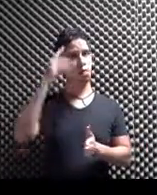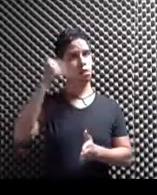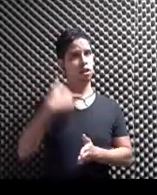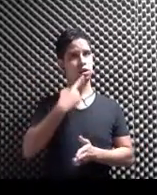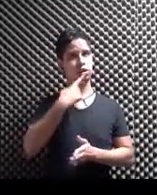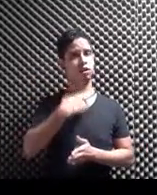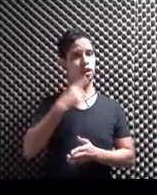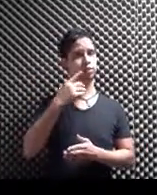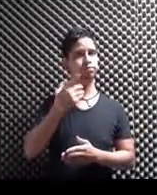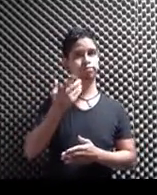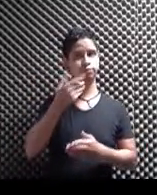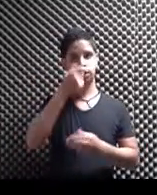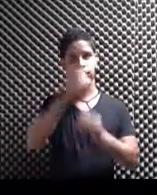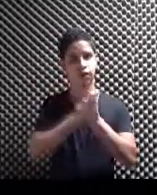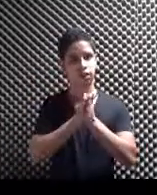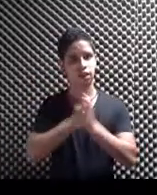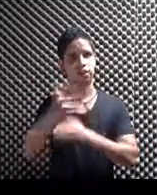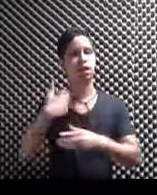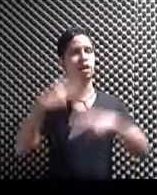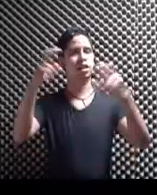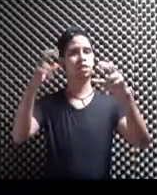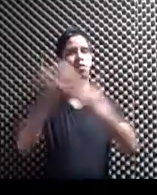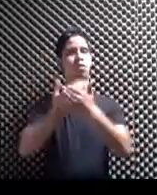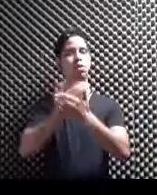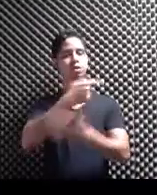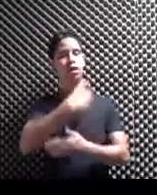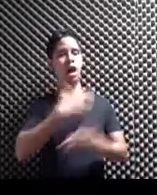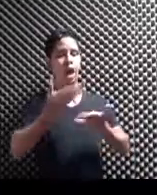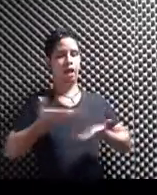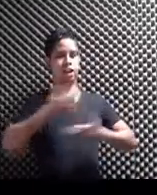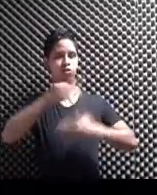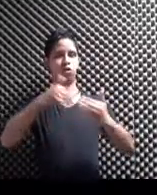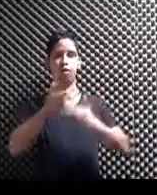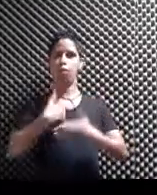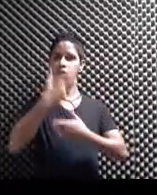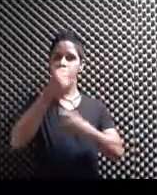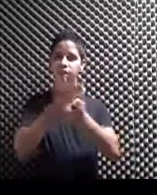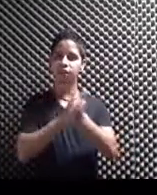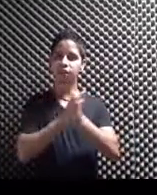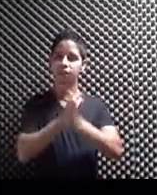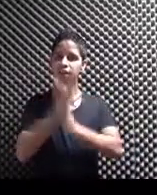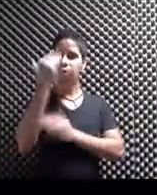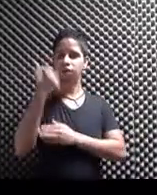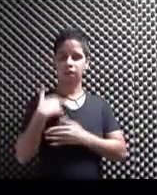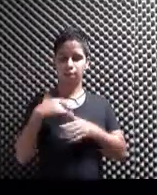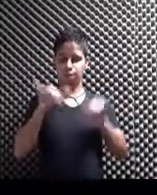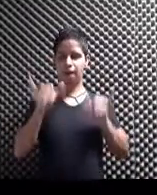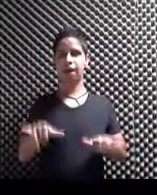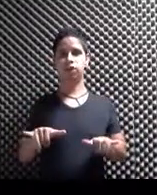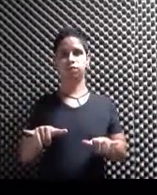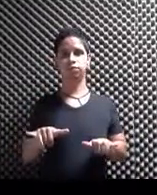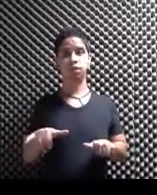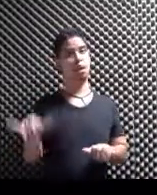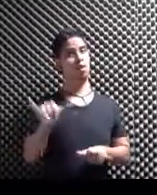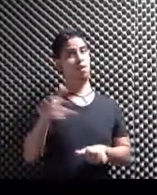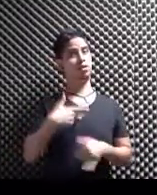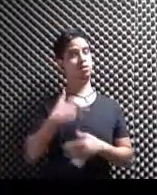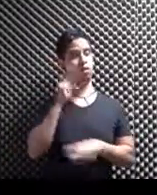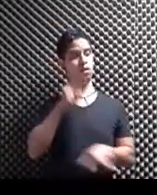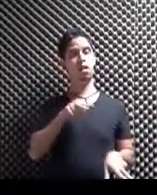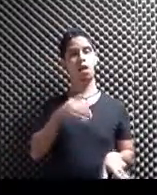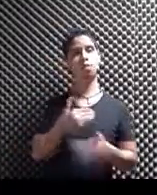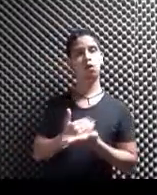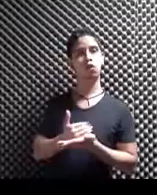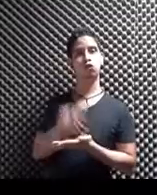tema que viene por ahí Aquí todo es bien interesante así que me quedo Muy bien Pues gracias Nada que ver con el bizcocho Y además el bizcocho